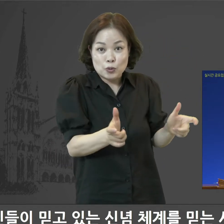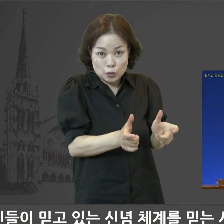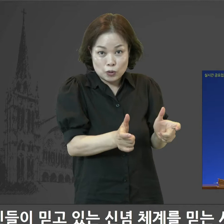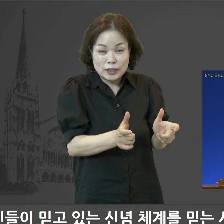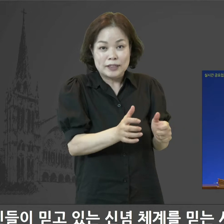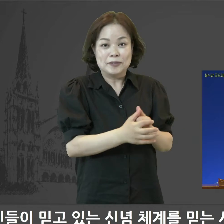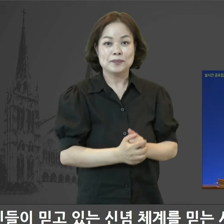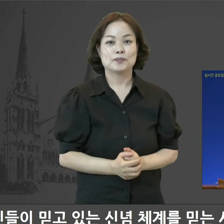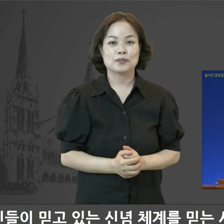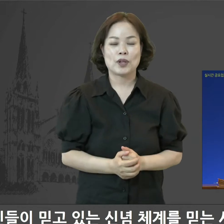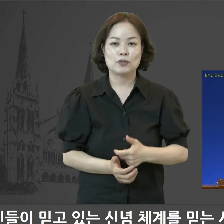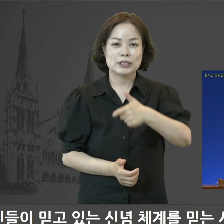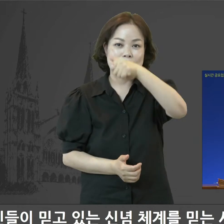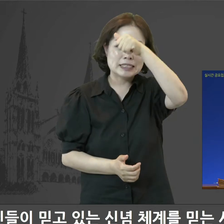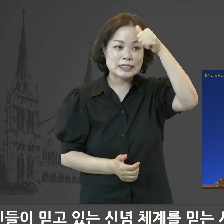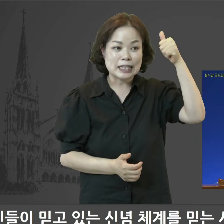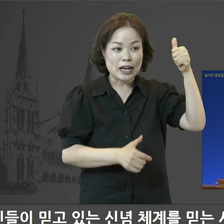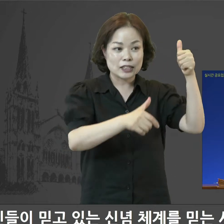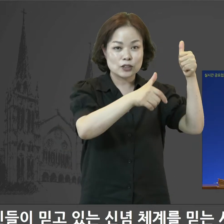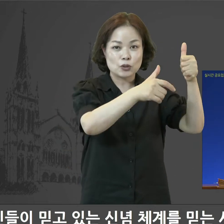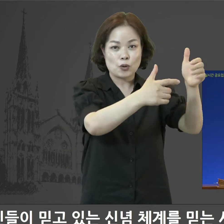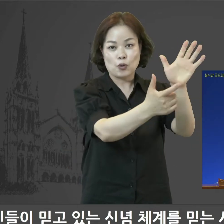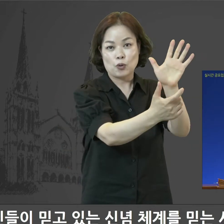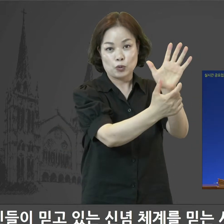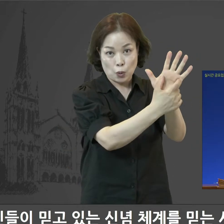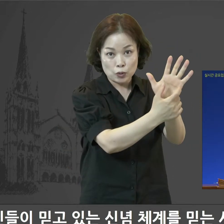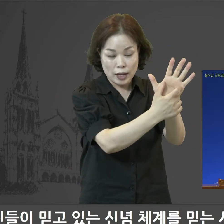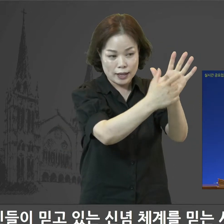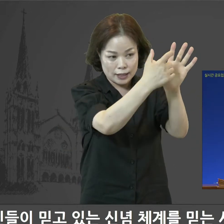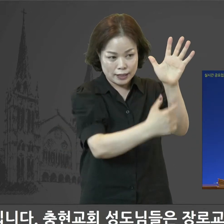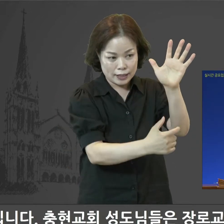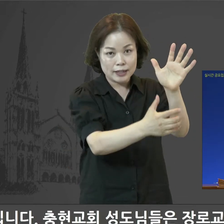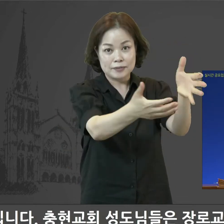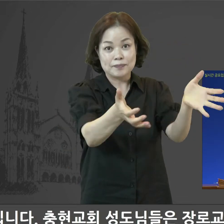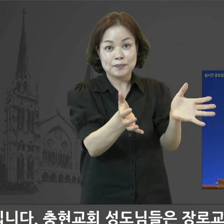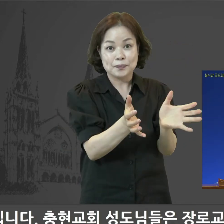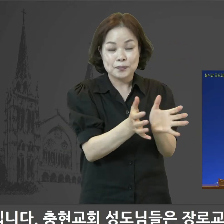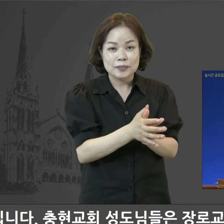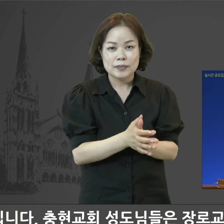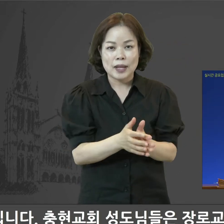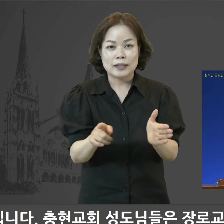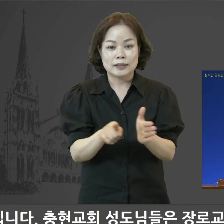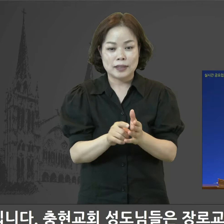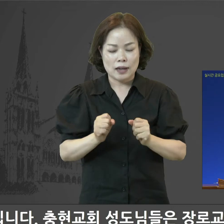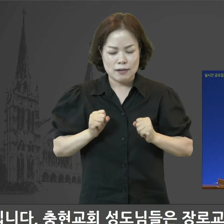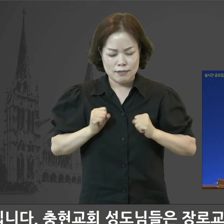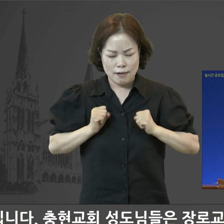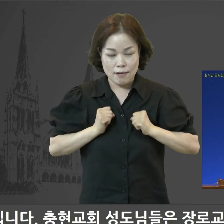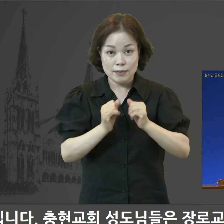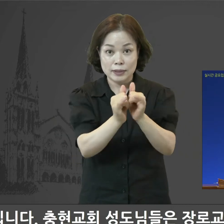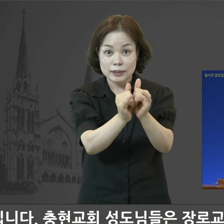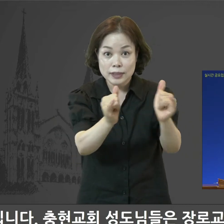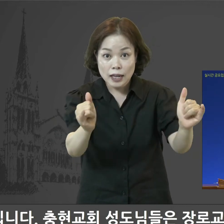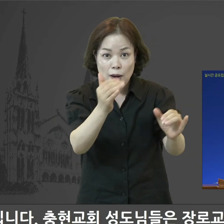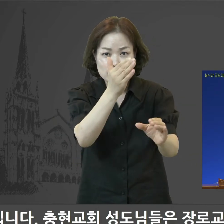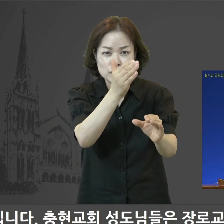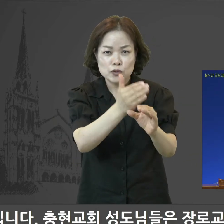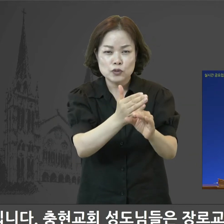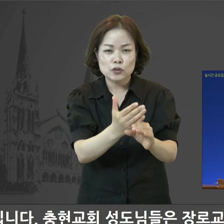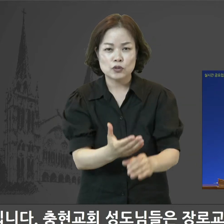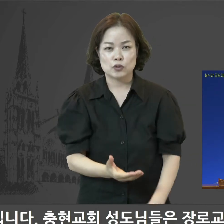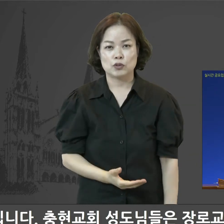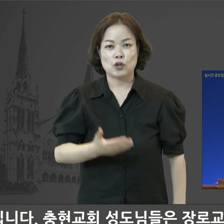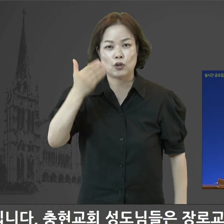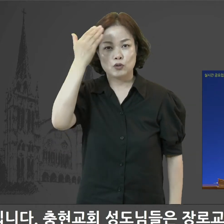장로교인이기 때문에 우리는 장로교회 교리를 믿습니다. 또 열심히 신앙생활을 하시는 분들은